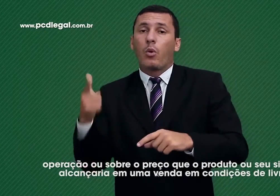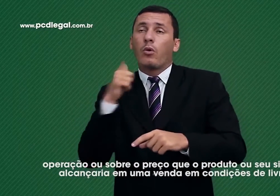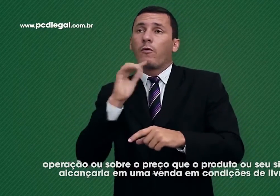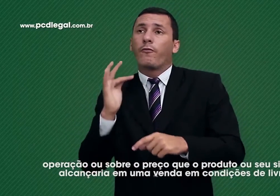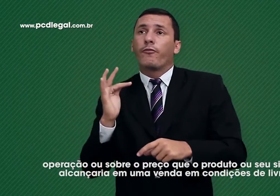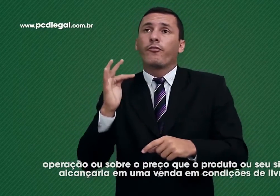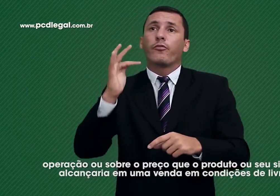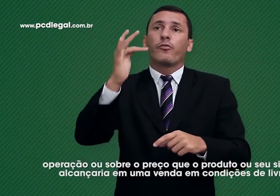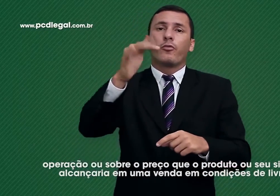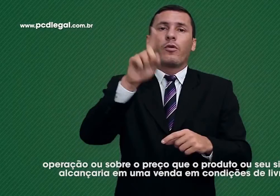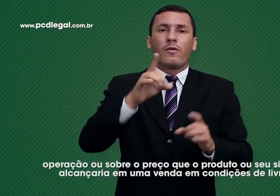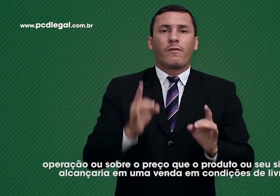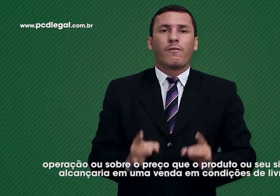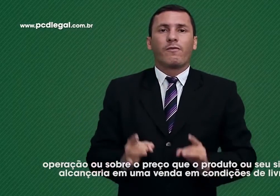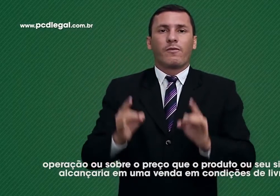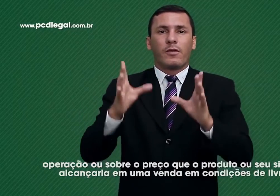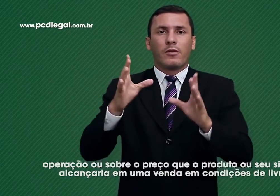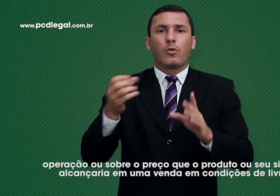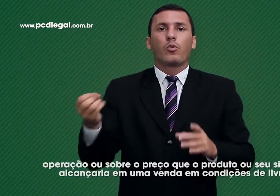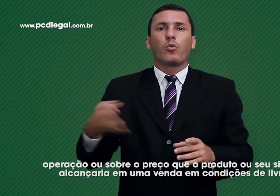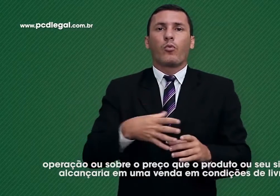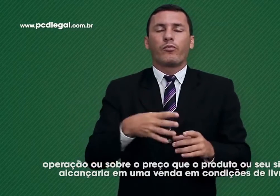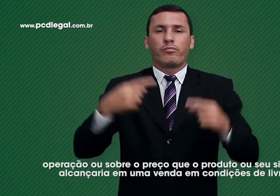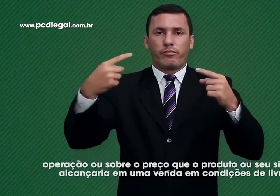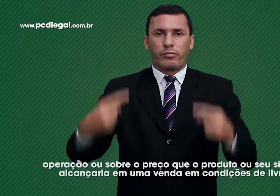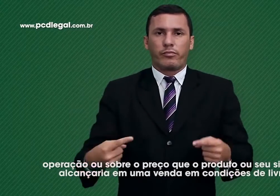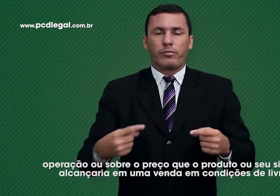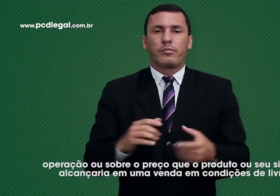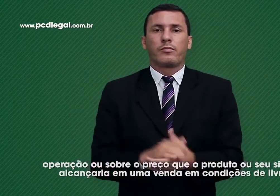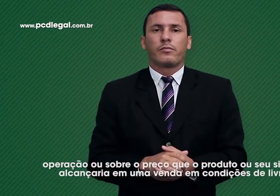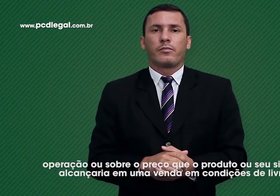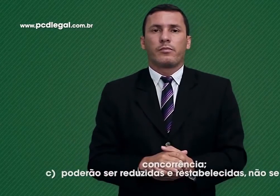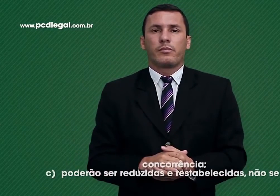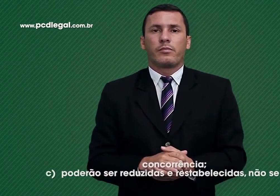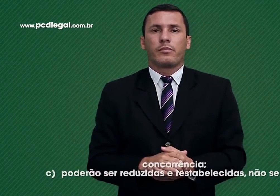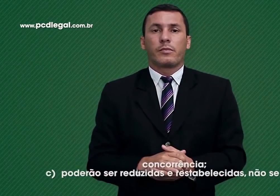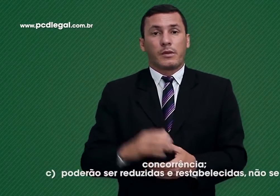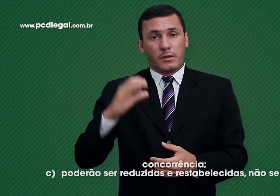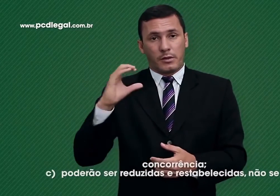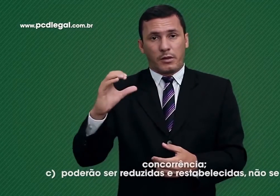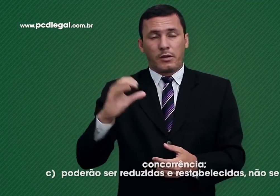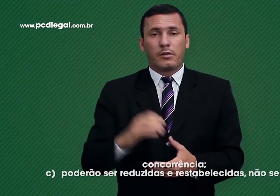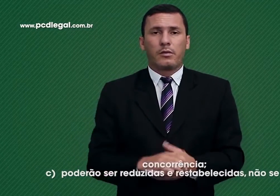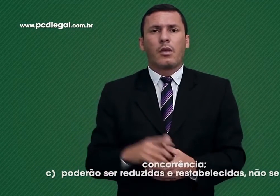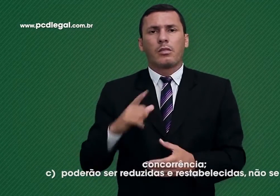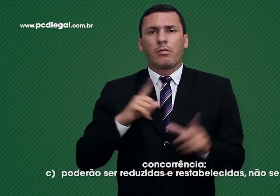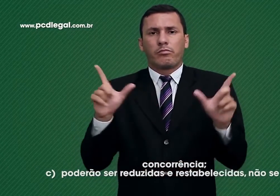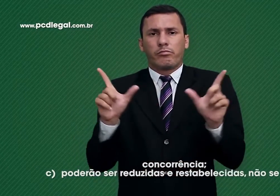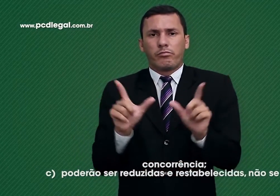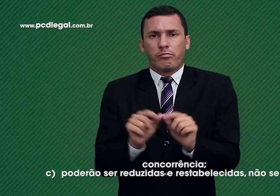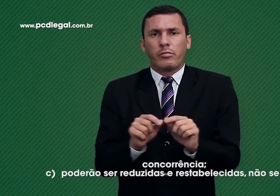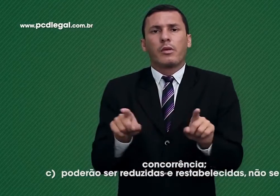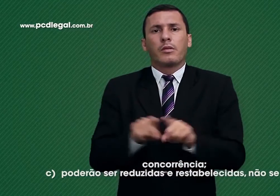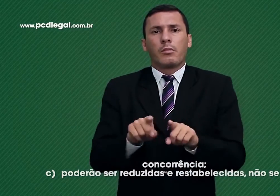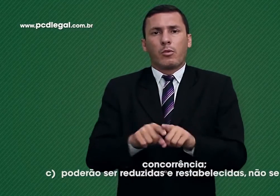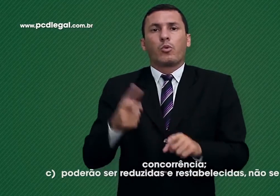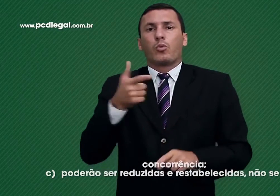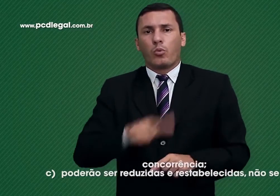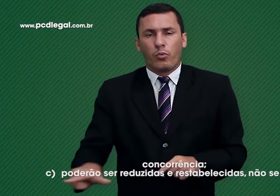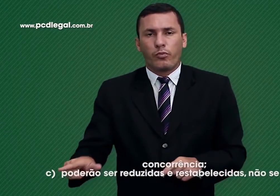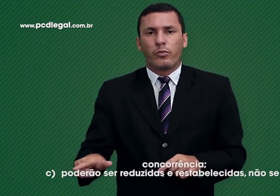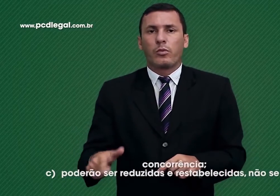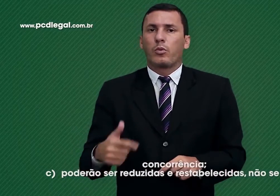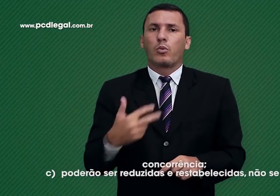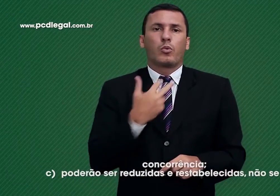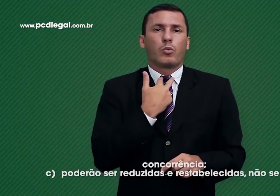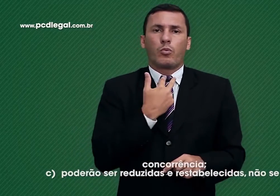seu similar alcançaria em uma venda em condições de livre concorrência. c. Poderão ser reduzidas